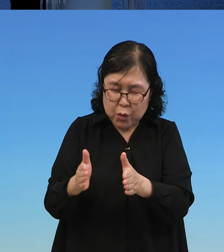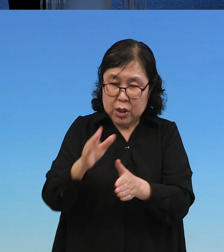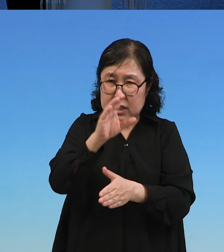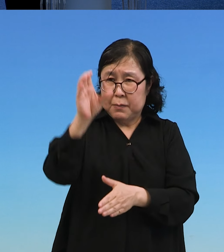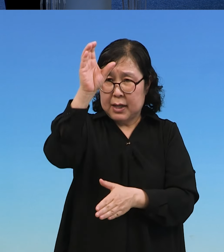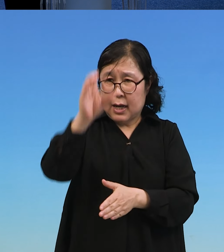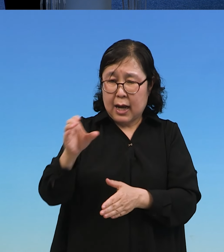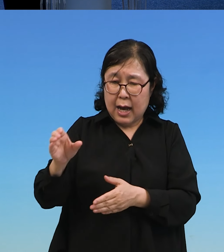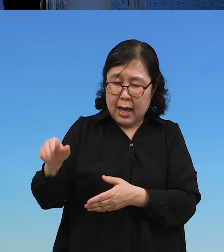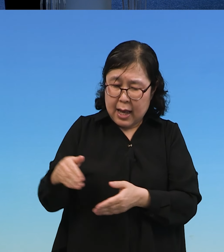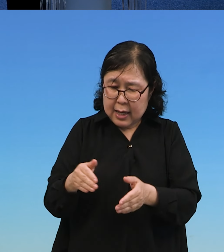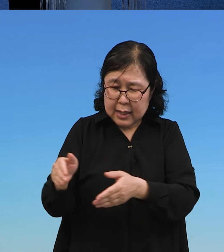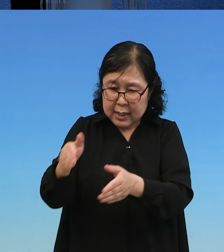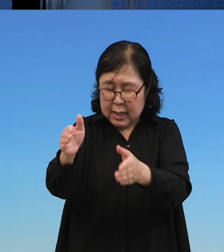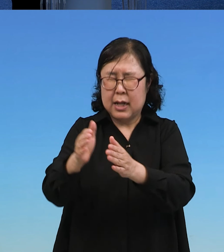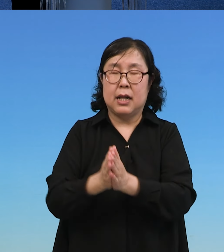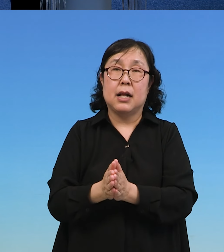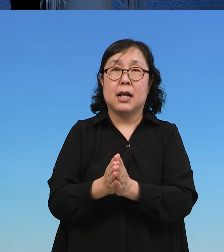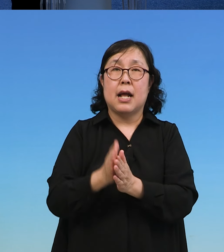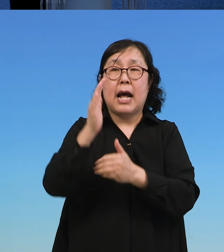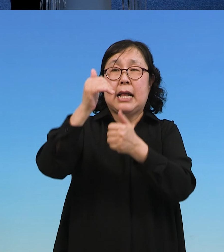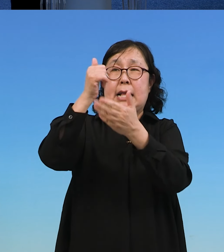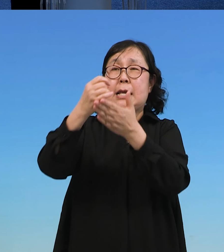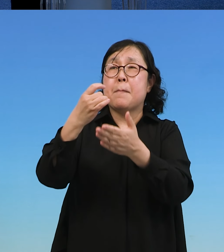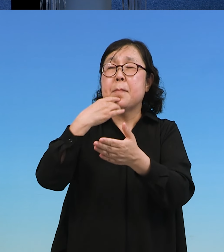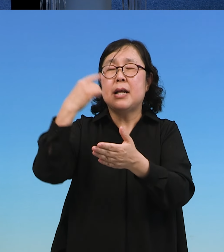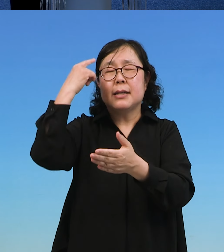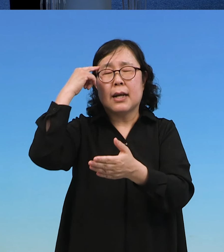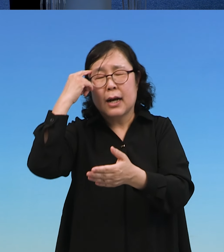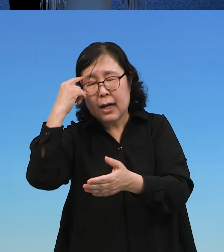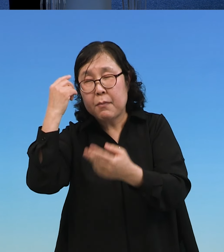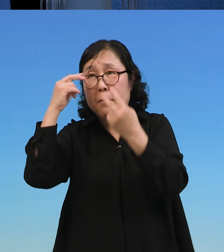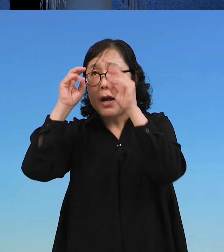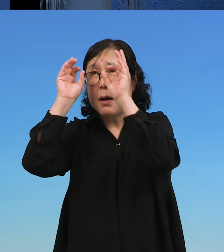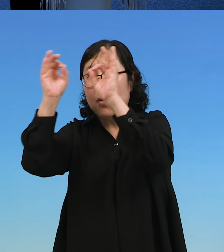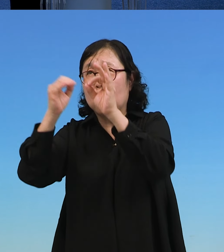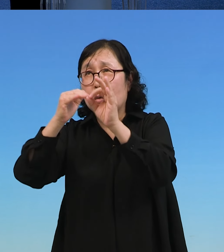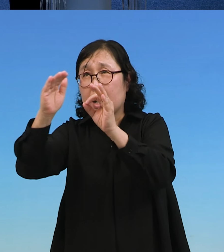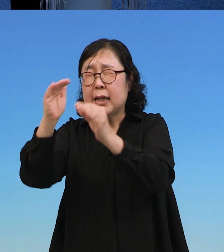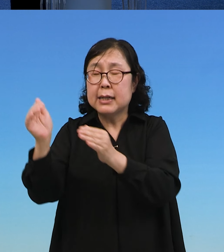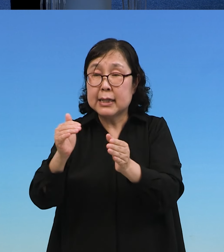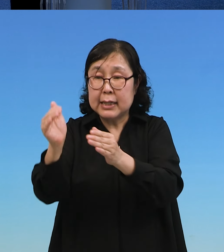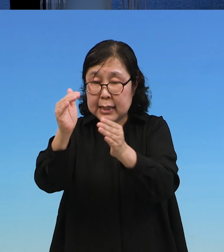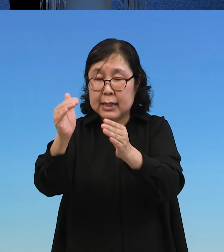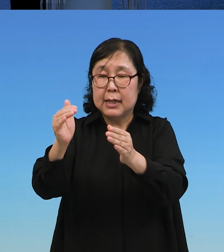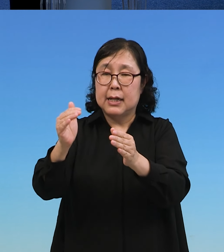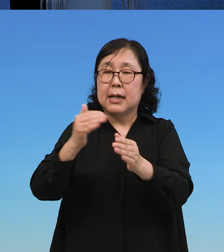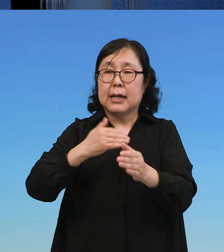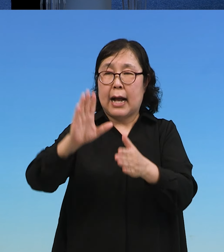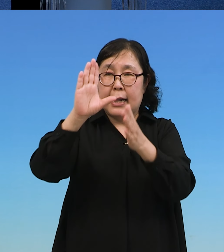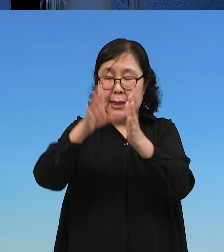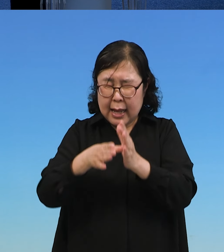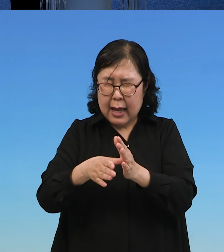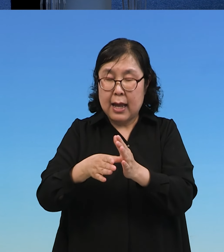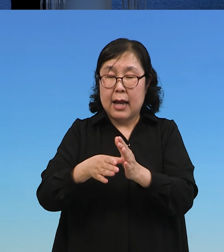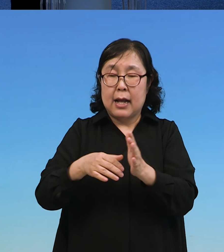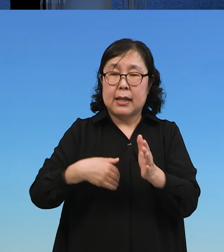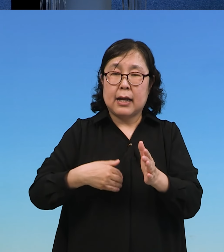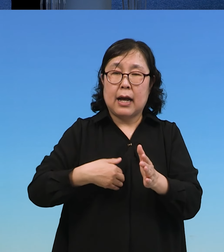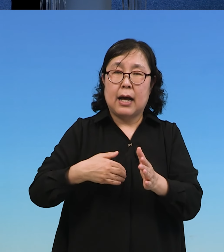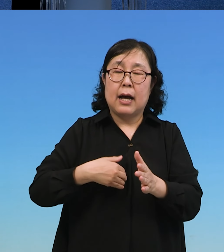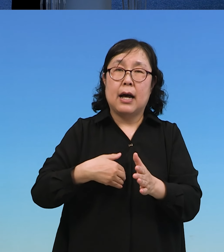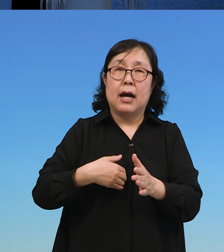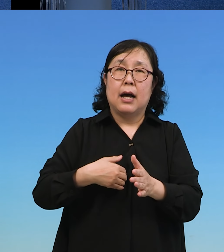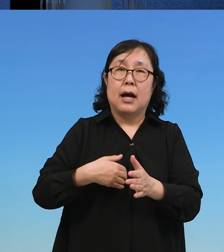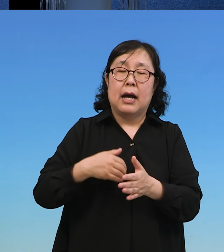길, 저도 가려는데 회의감이 들 때마다 목사님 같은 선배 보고 흔들릴 때마다 다시